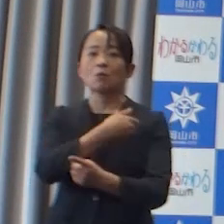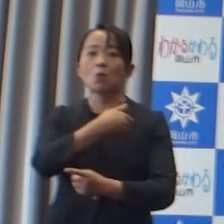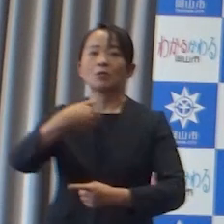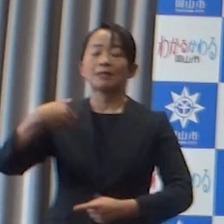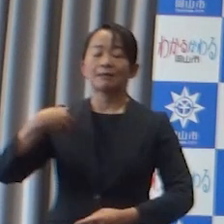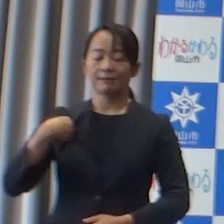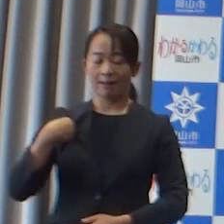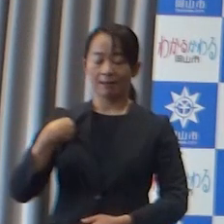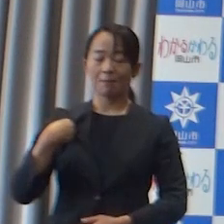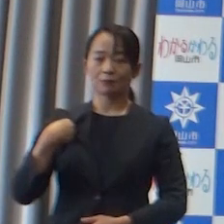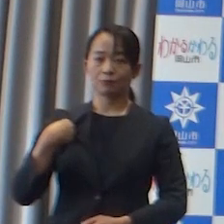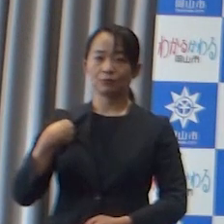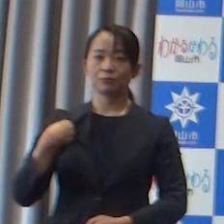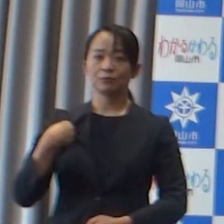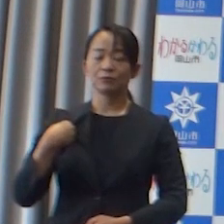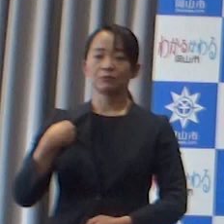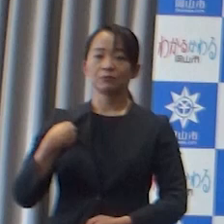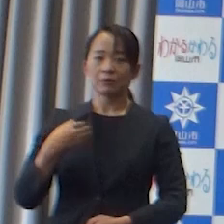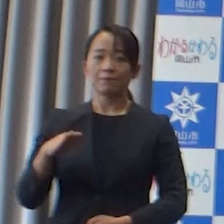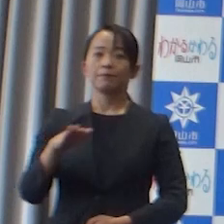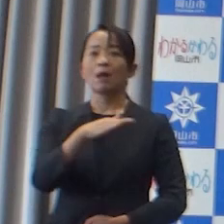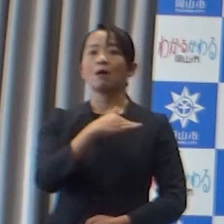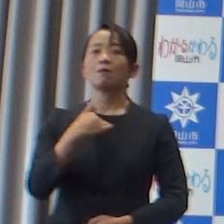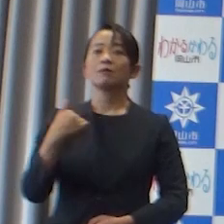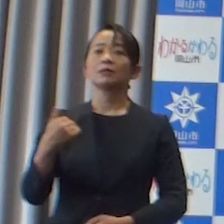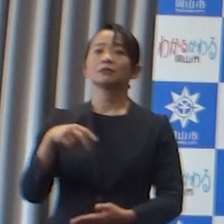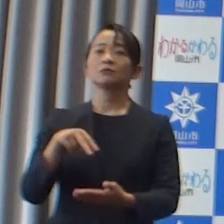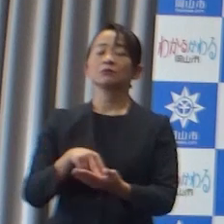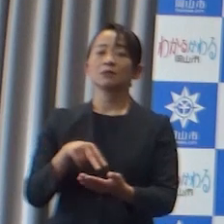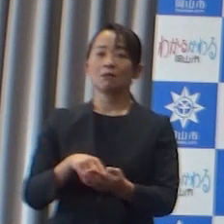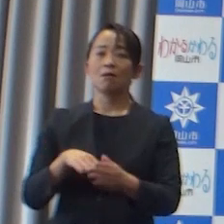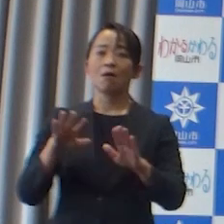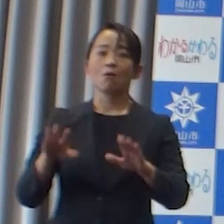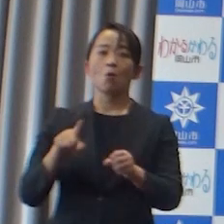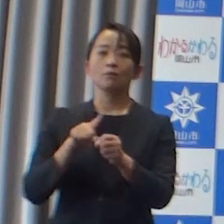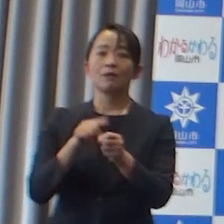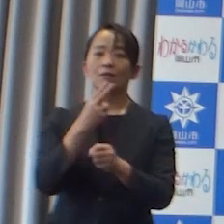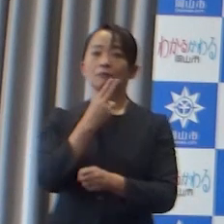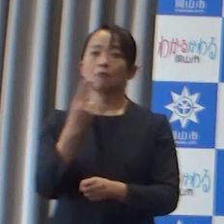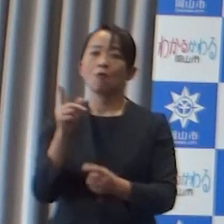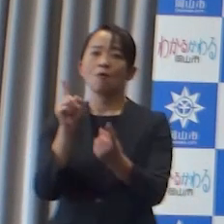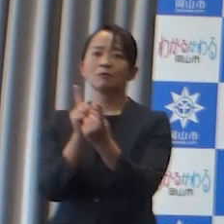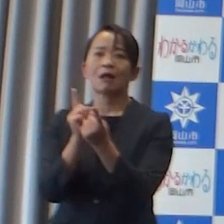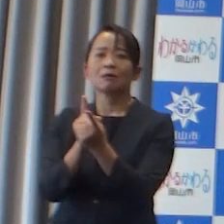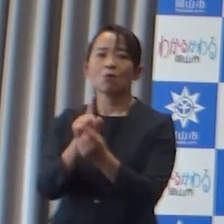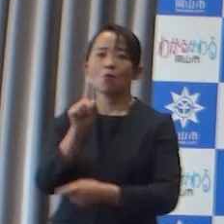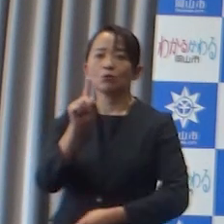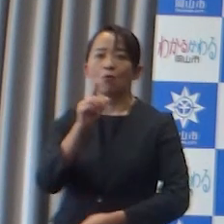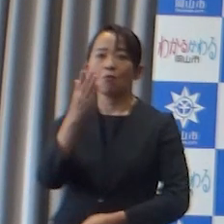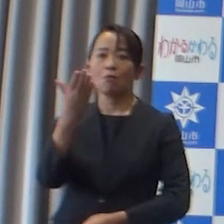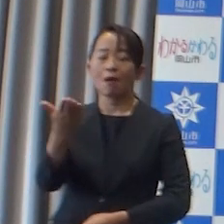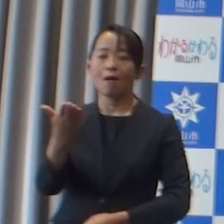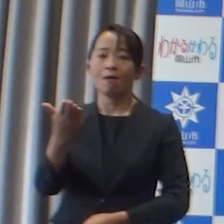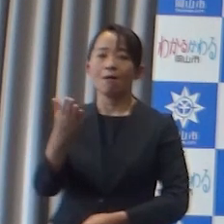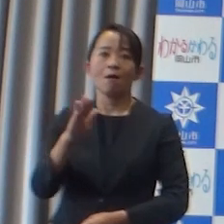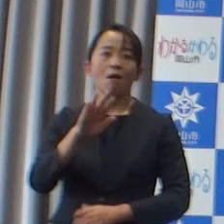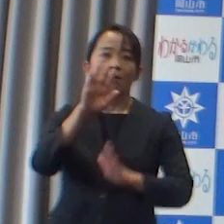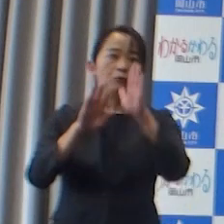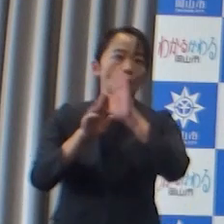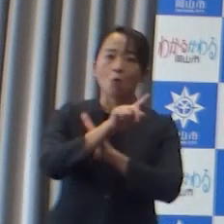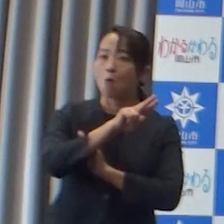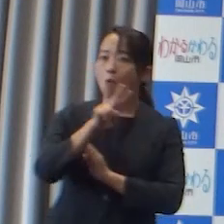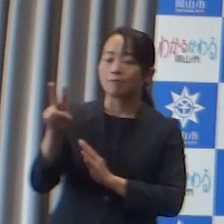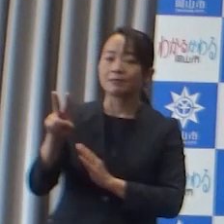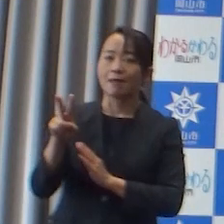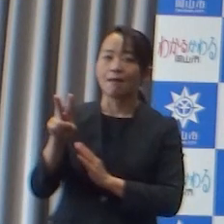んで、あとは我々として今年度どういう対応するか、もう少し 全体を見た上で